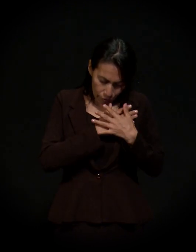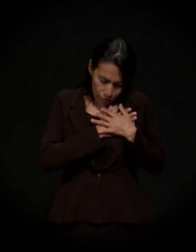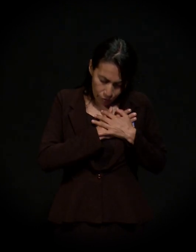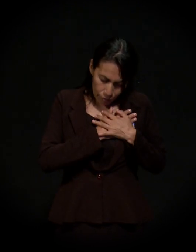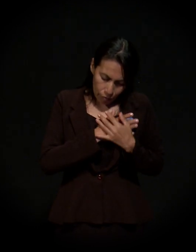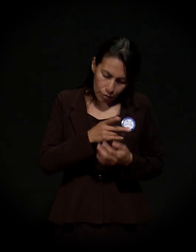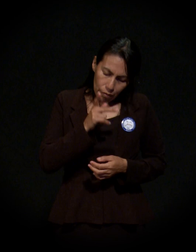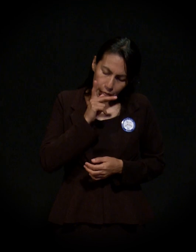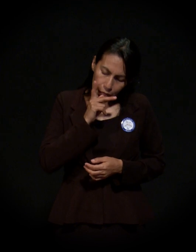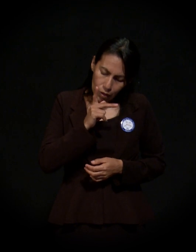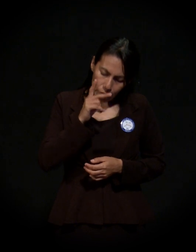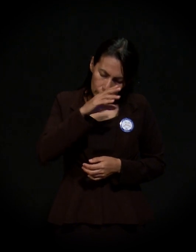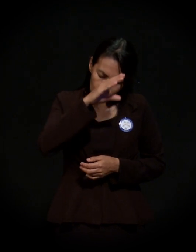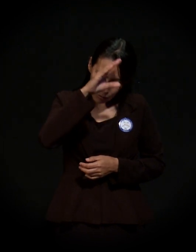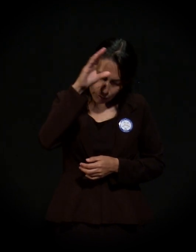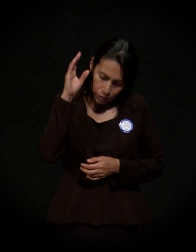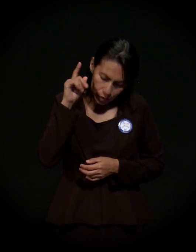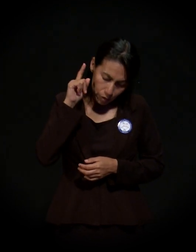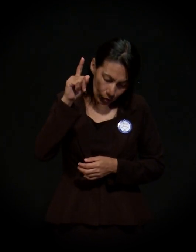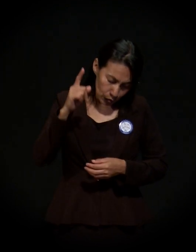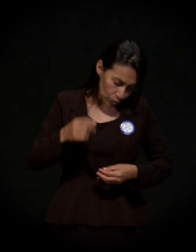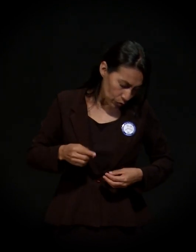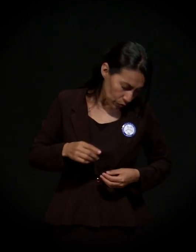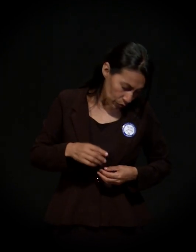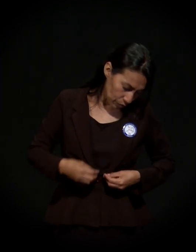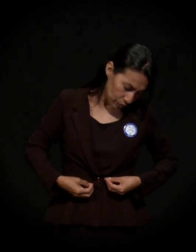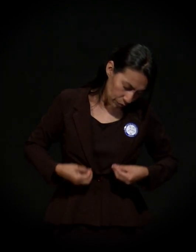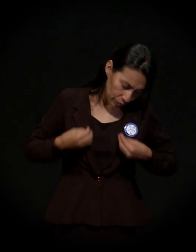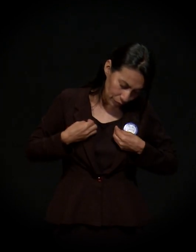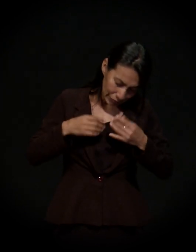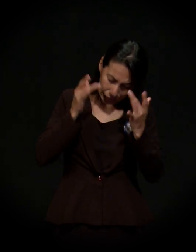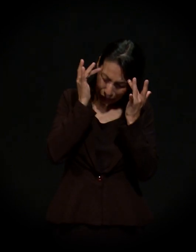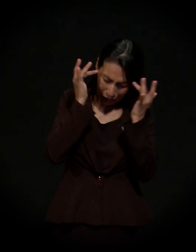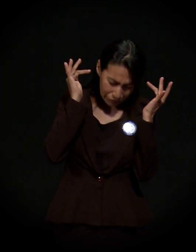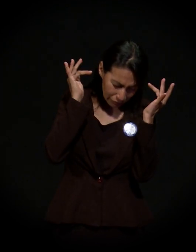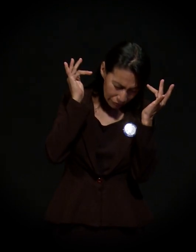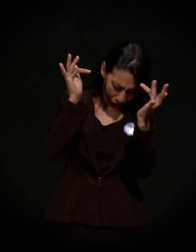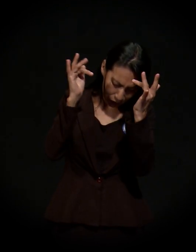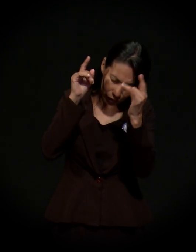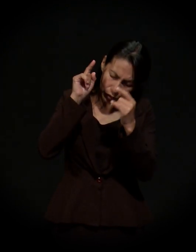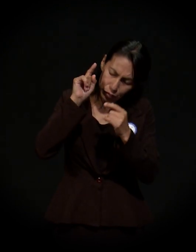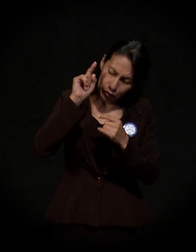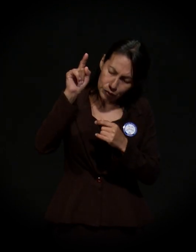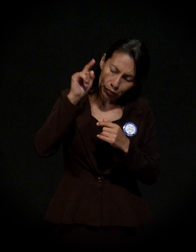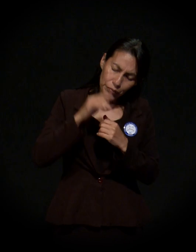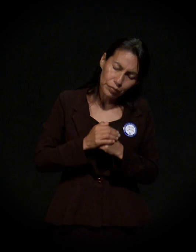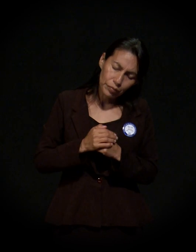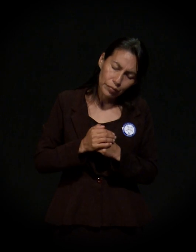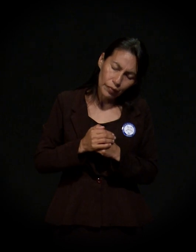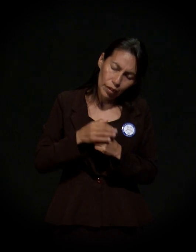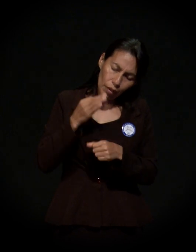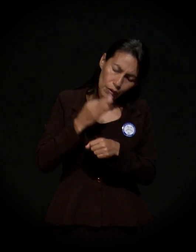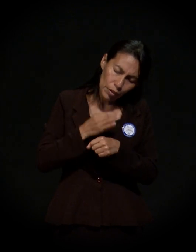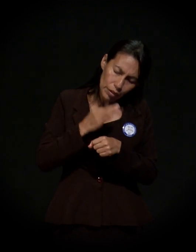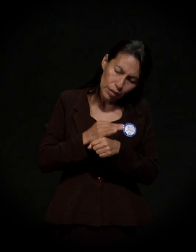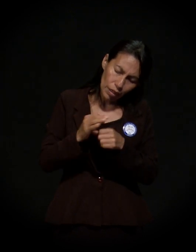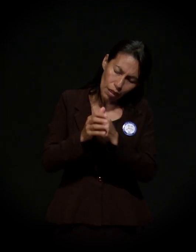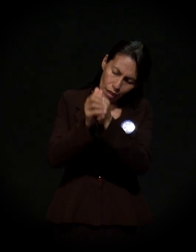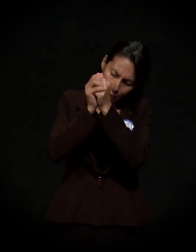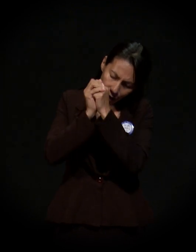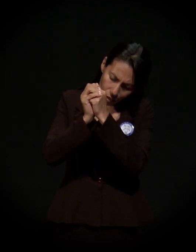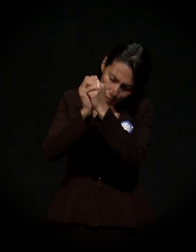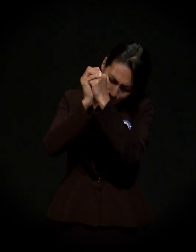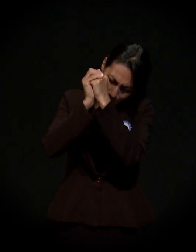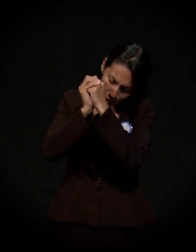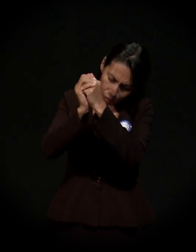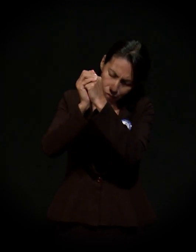Amante Padre Celestial, que tu morada esté en los cielos, santificado sea tu nombre. Amén. Queremos alabarte,